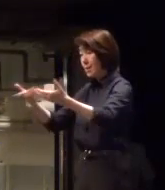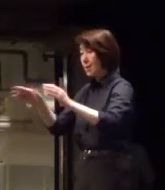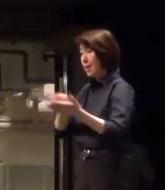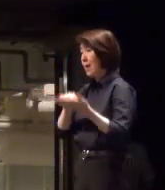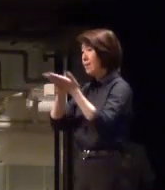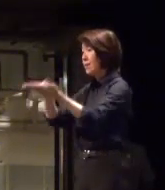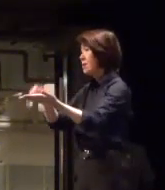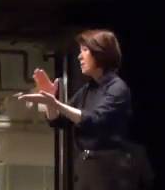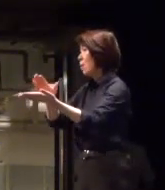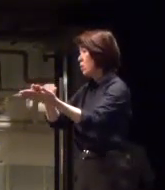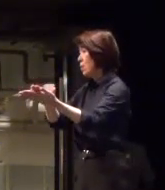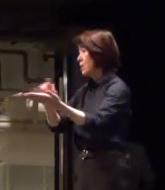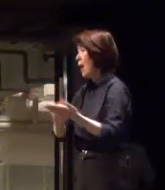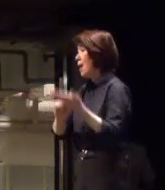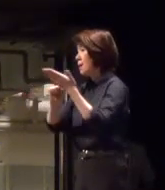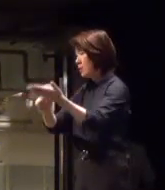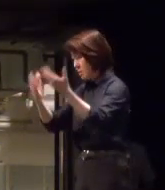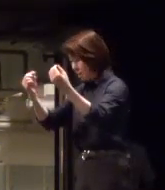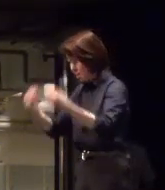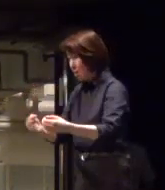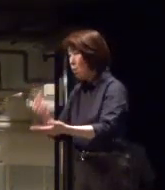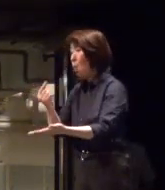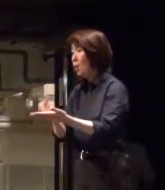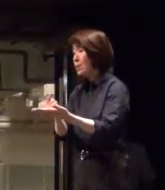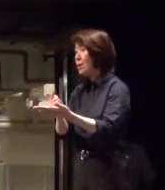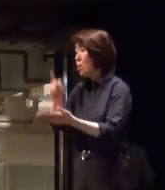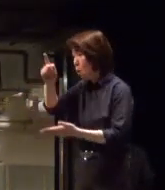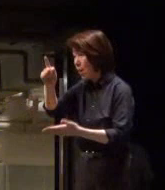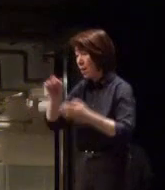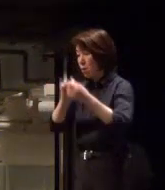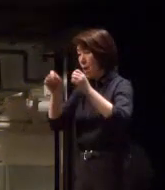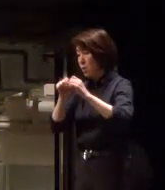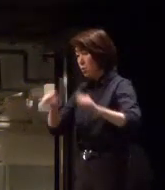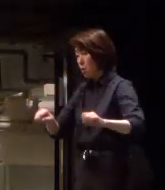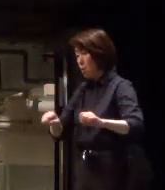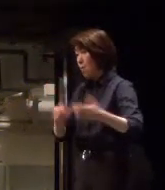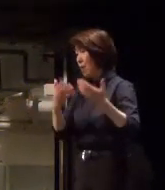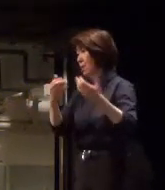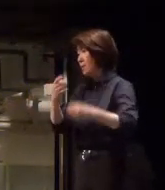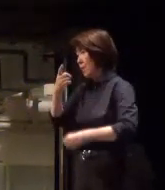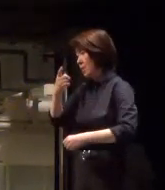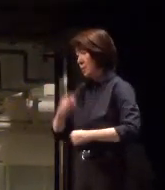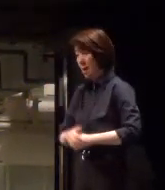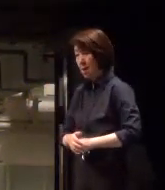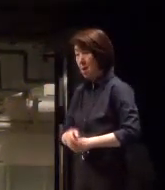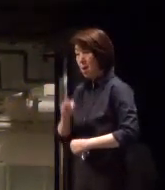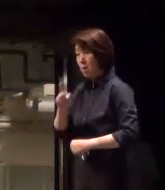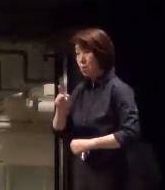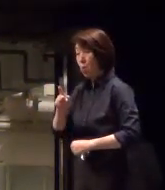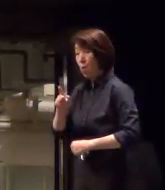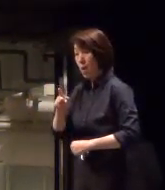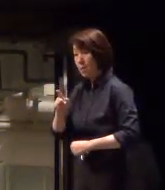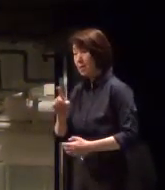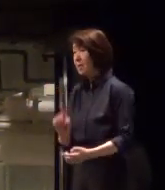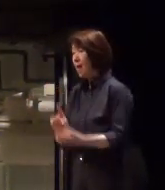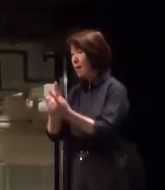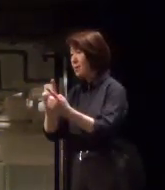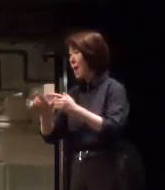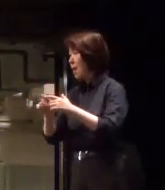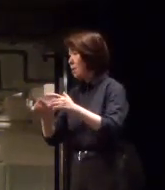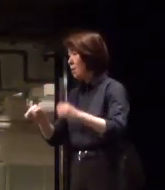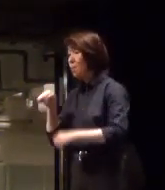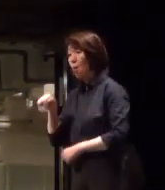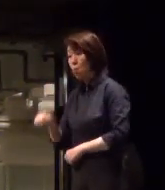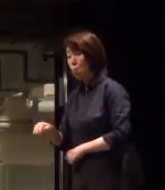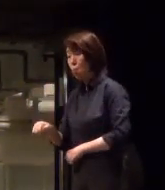ました。そして申請した通りにロケットを朝鮮民主主義人民共和国が打ち上げた。それをに対して日本という